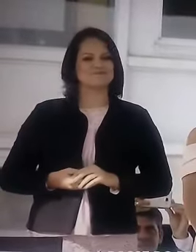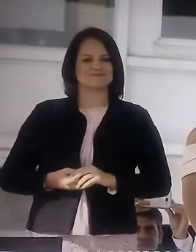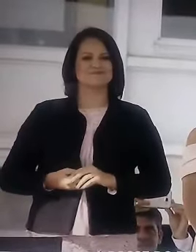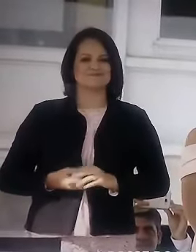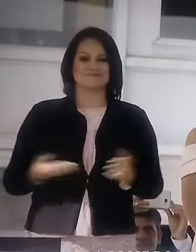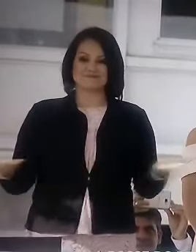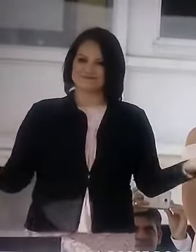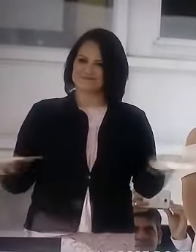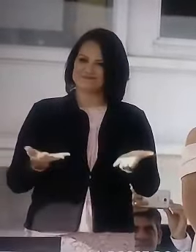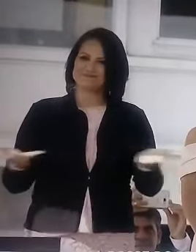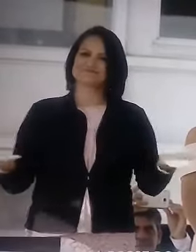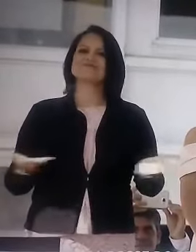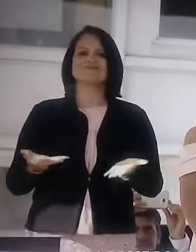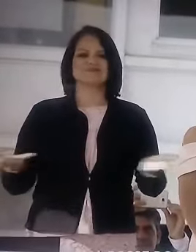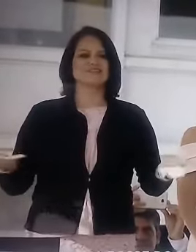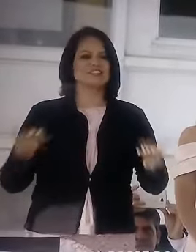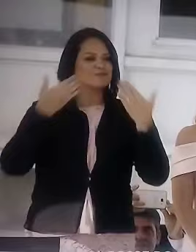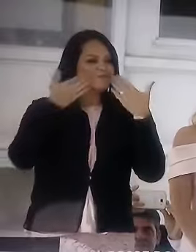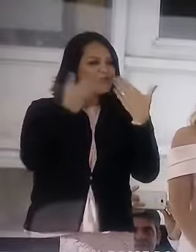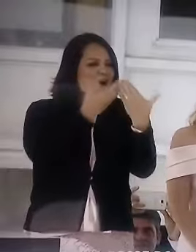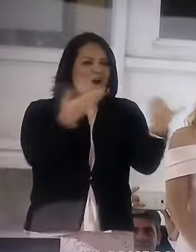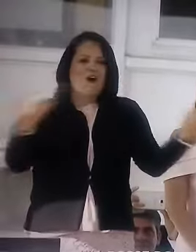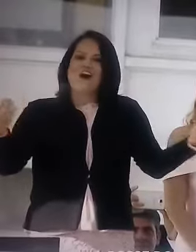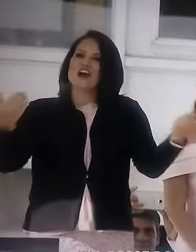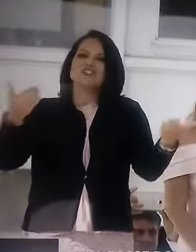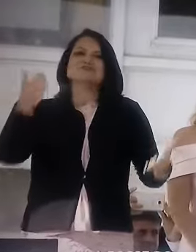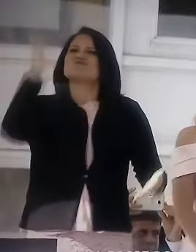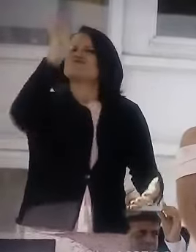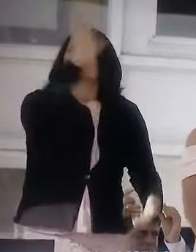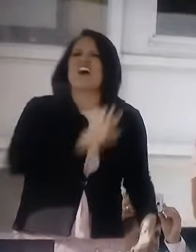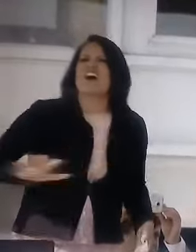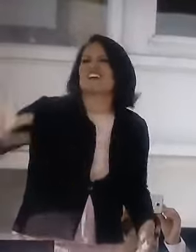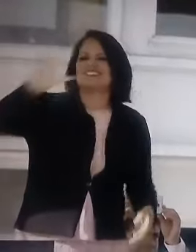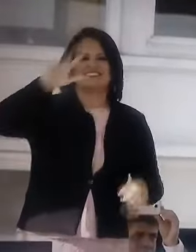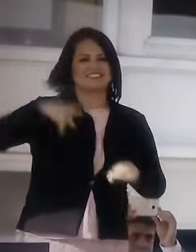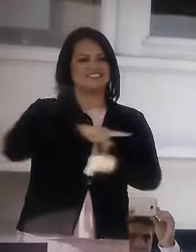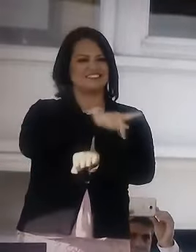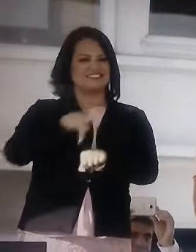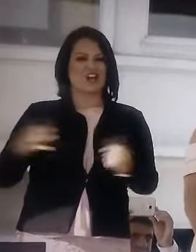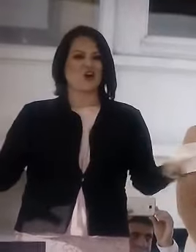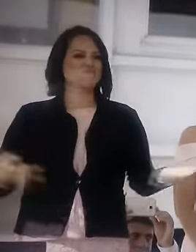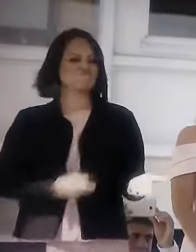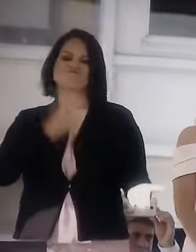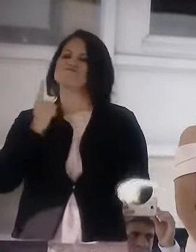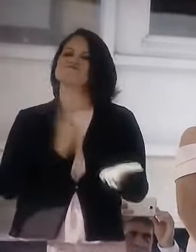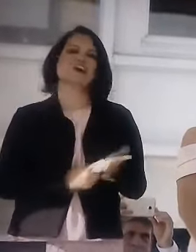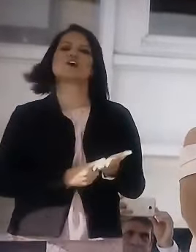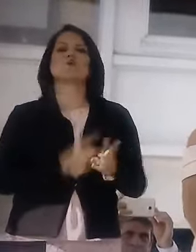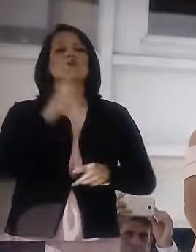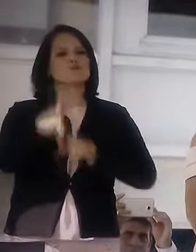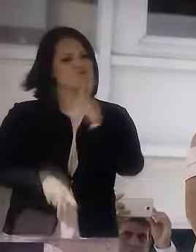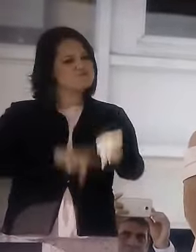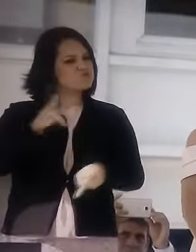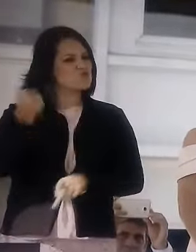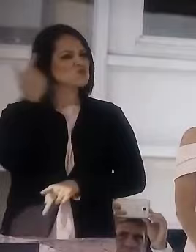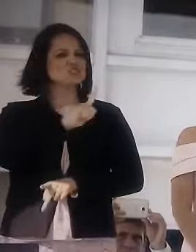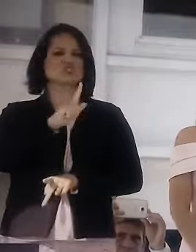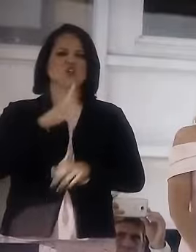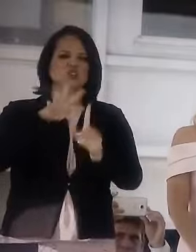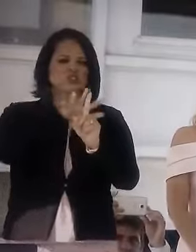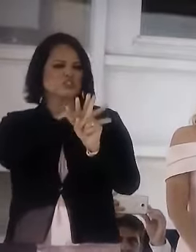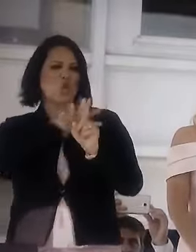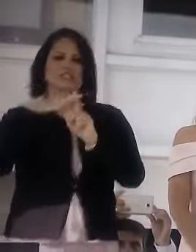E me coloco diante de toda a nação neste dia, como o dia que o povo começou a se libertar